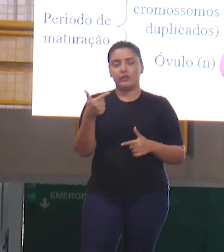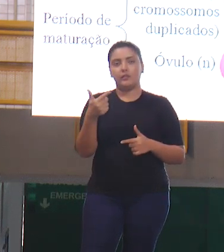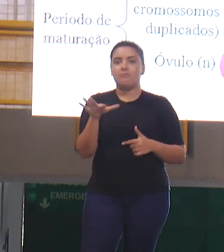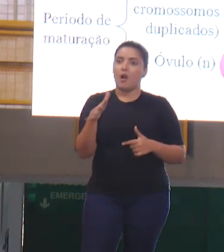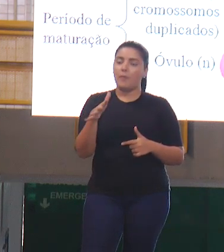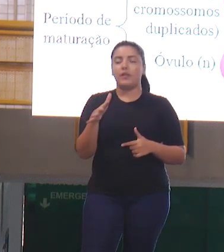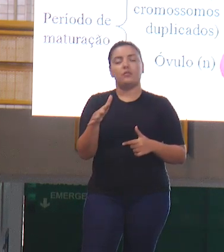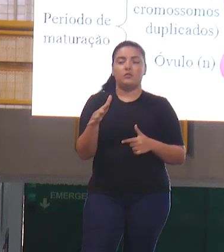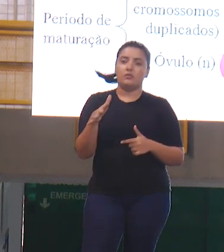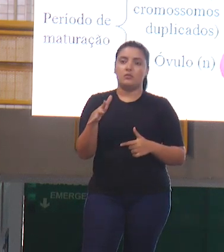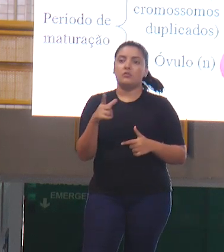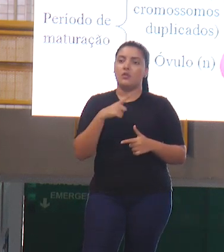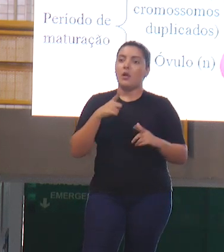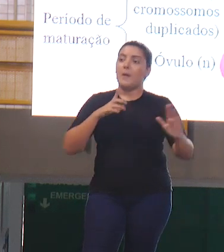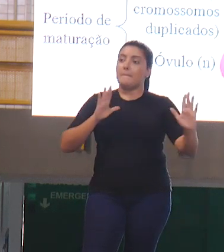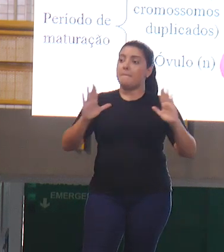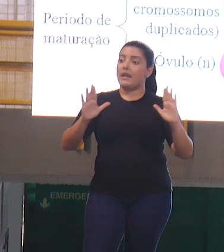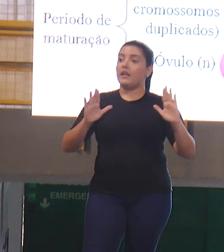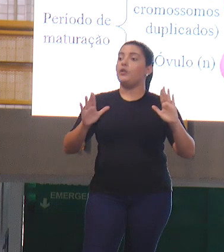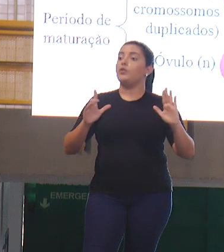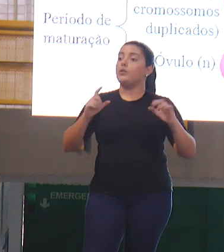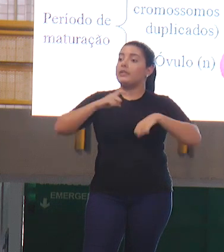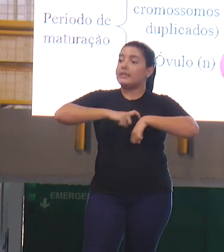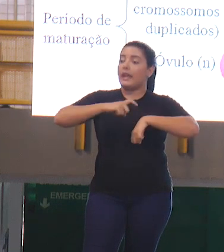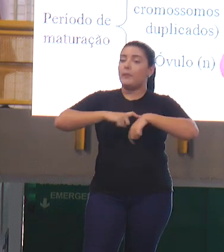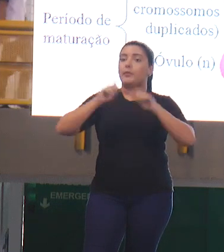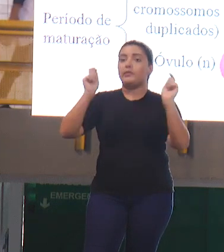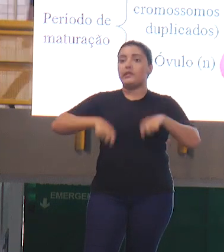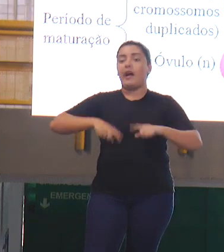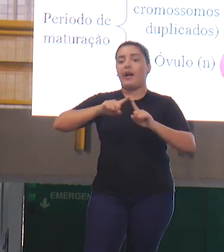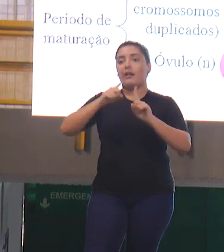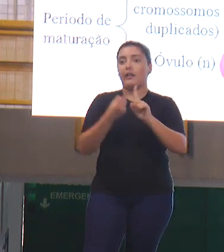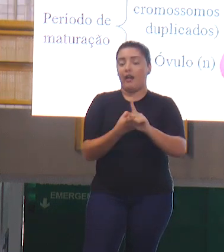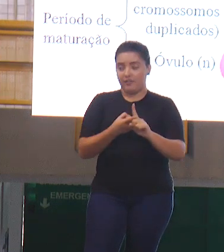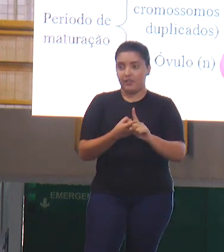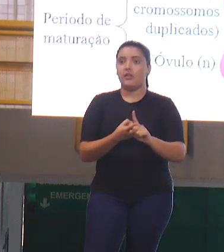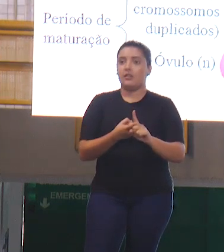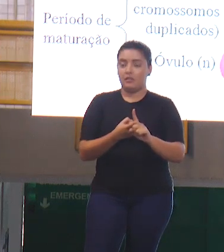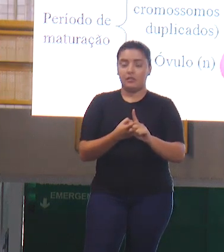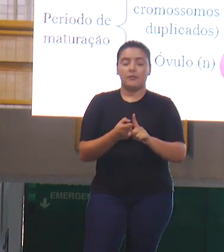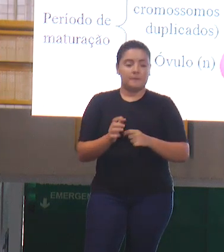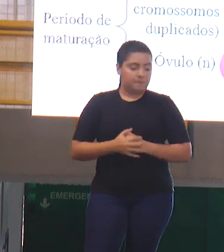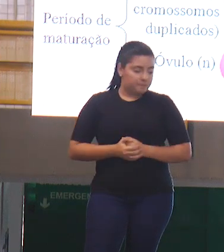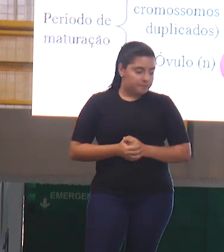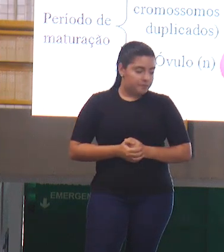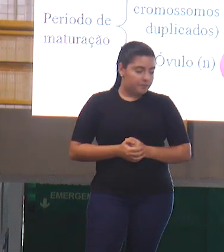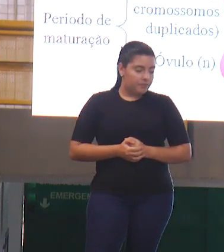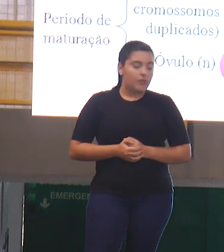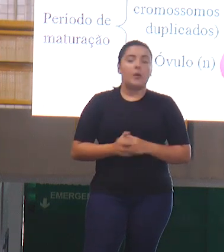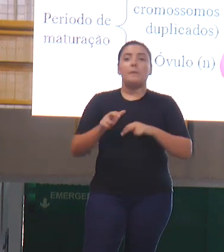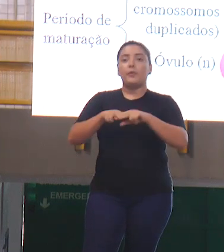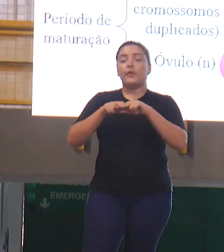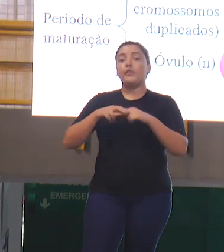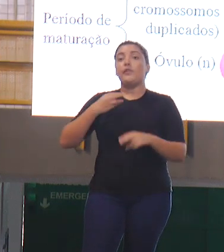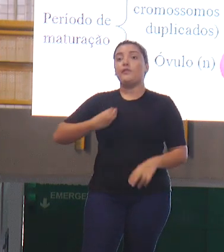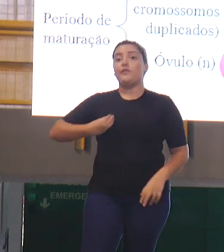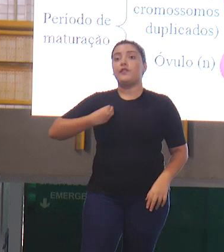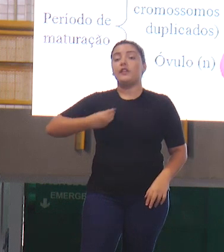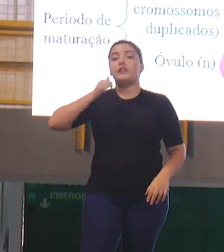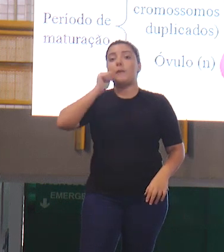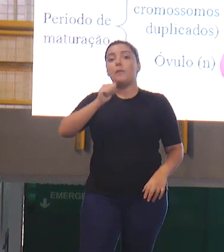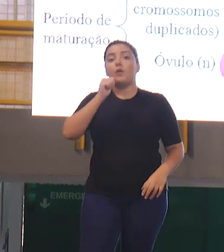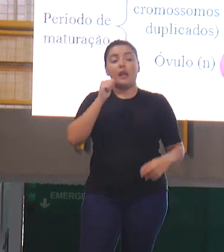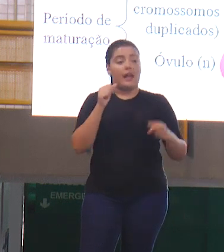42,6, alguma coisa desse tipo, tá? Ou seja, mais ou menos 42 anos. Ou seja, a vida fértil da mulher está